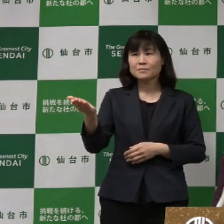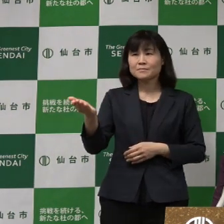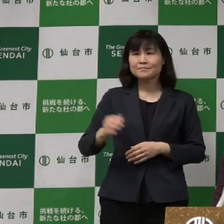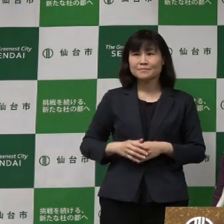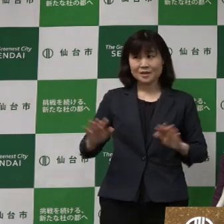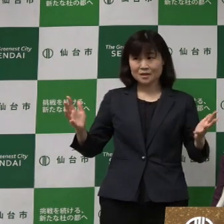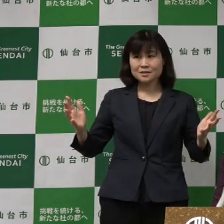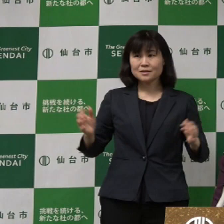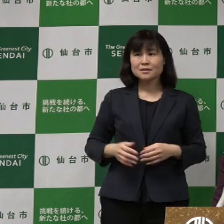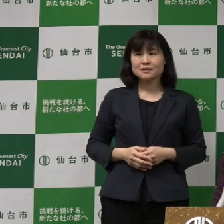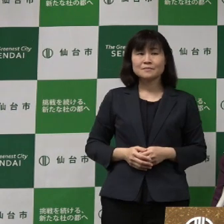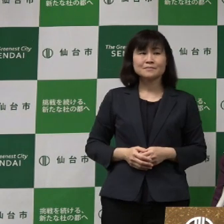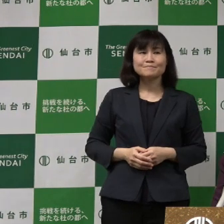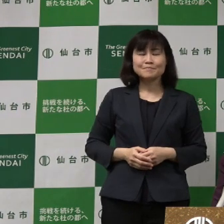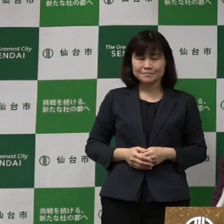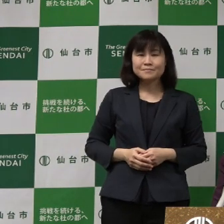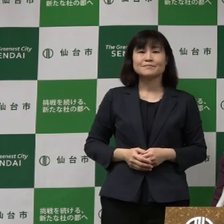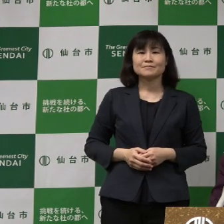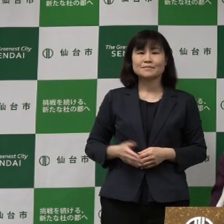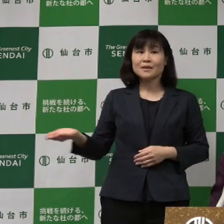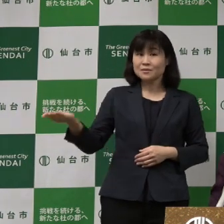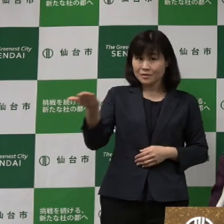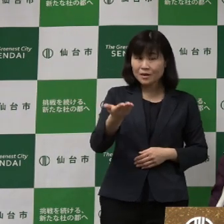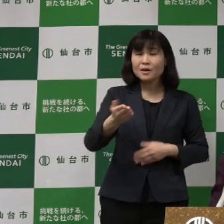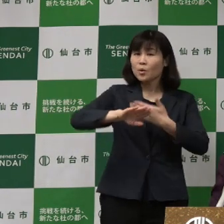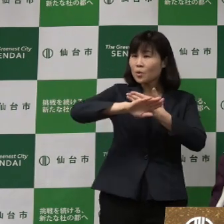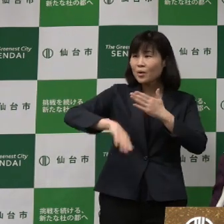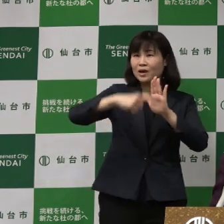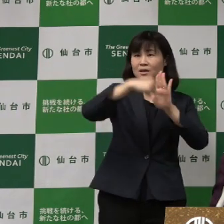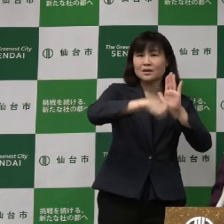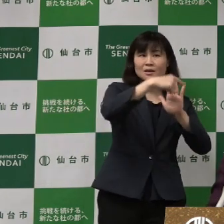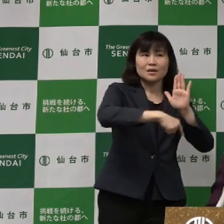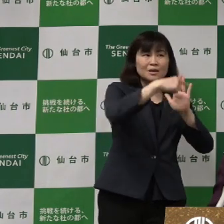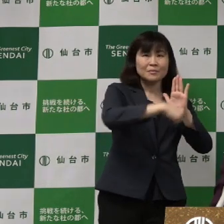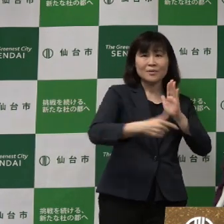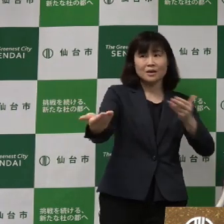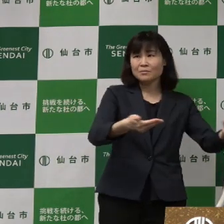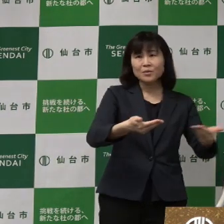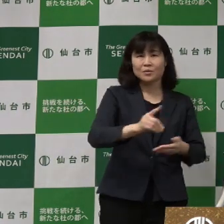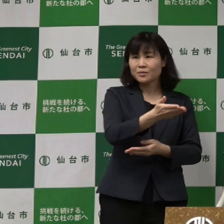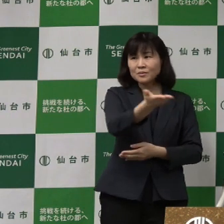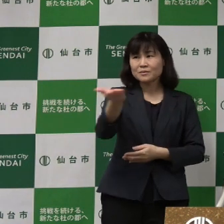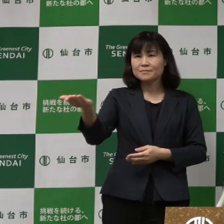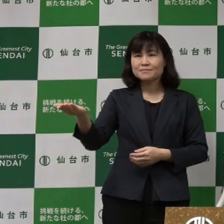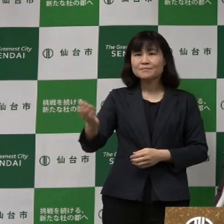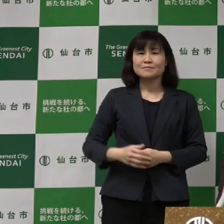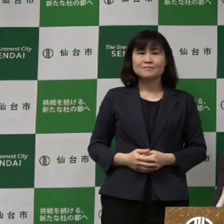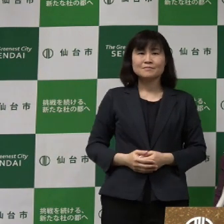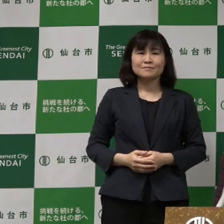よろしいでしょうか。はい、それでは発表した事項以外でご質問がありましたらお願いしたいと思います。